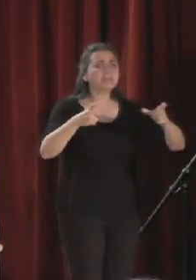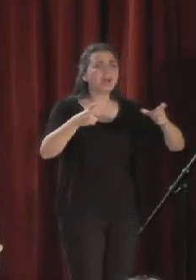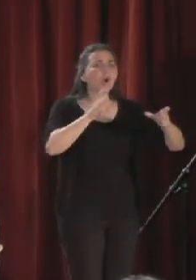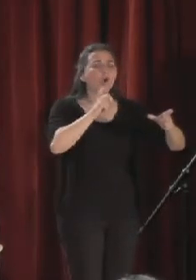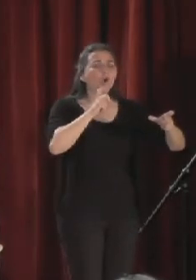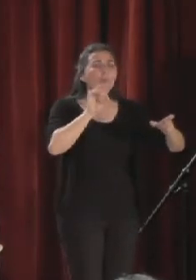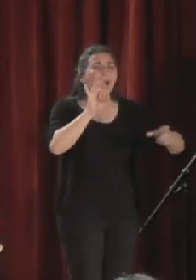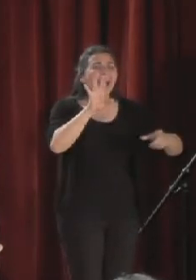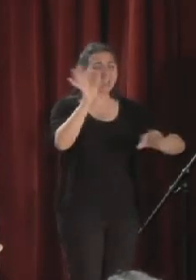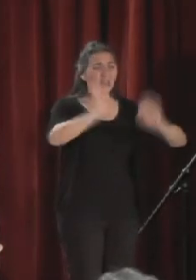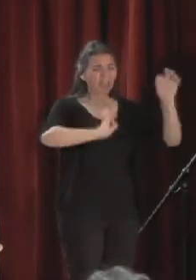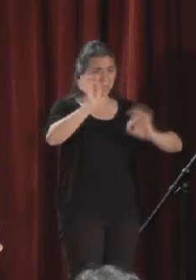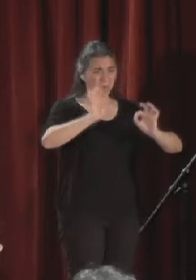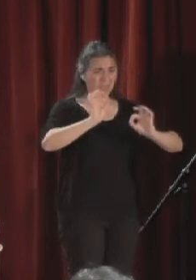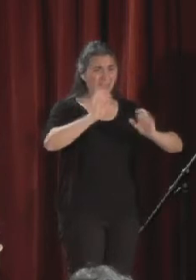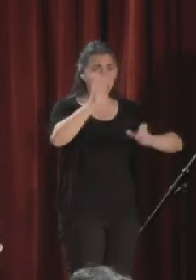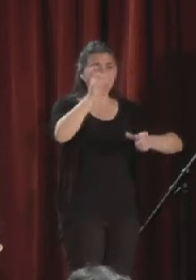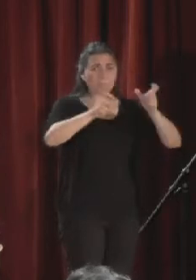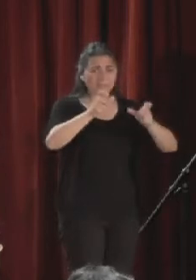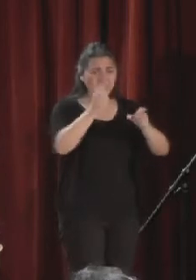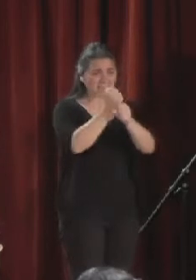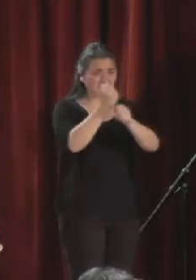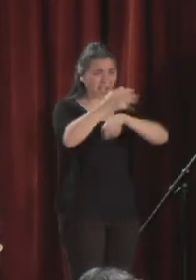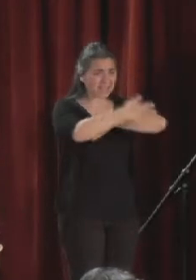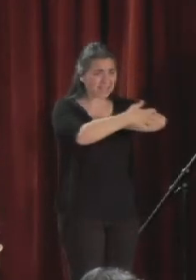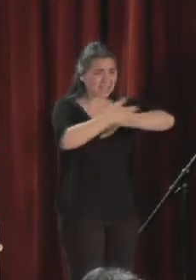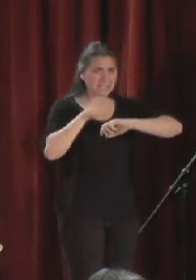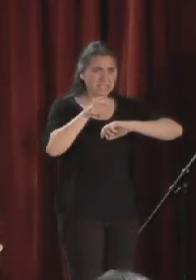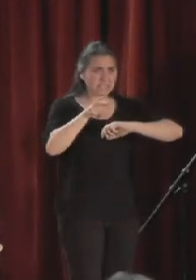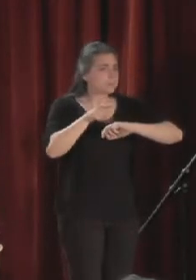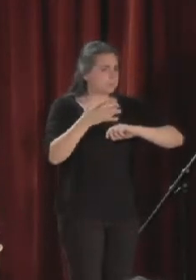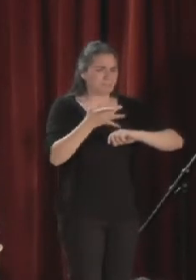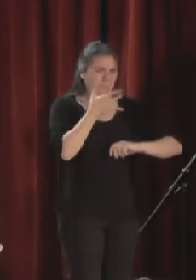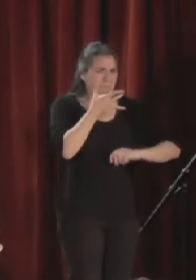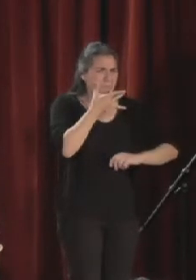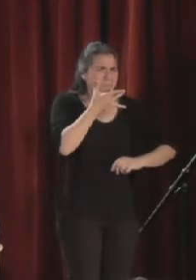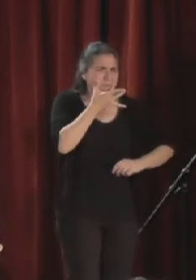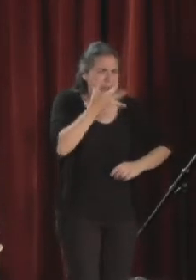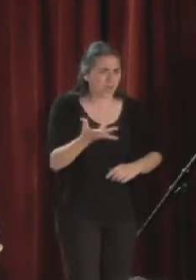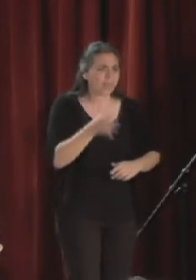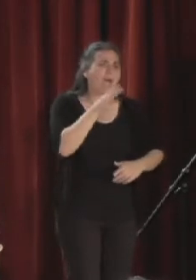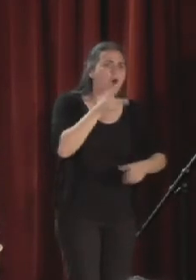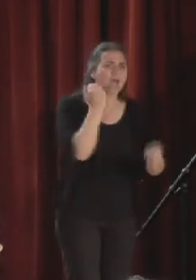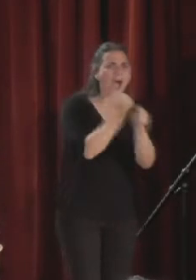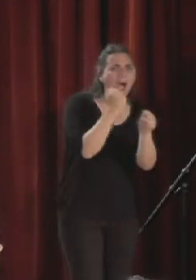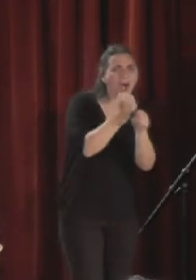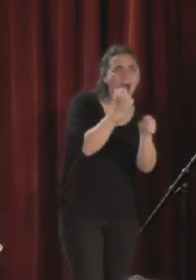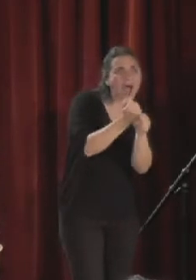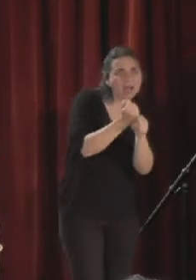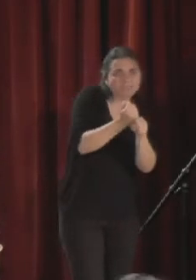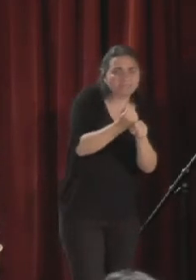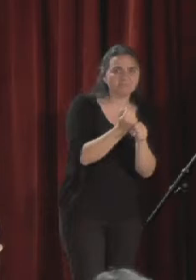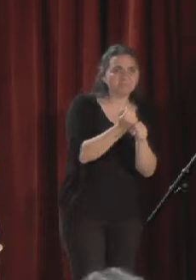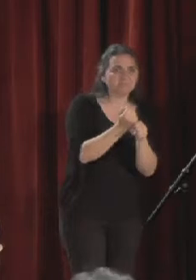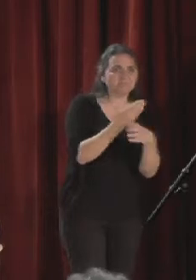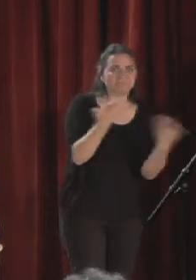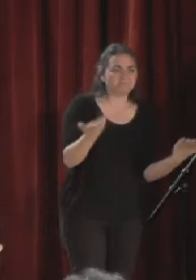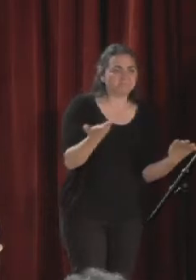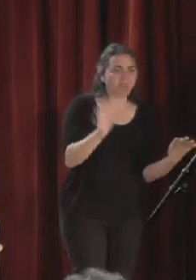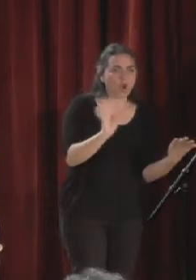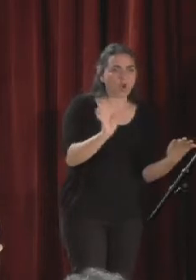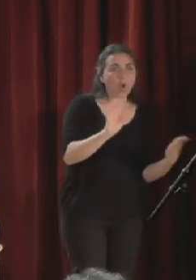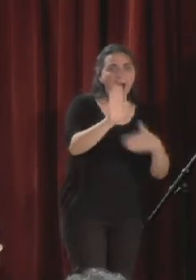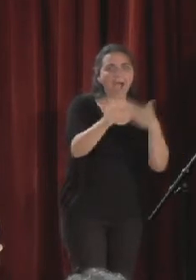número de traballadores pobres. É vergoñento que ahora xa non chegue traballar e ser honesto para chegar a fin de mes. Xa